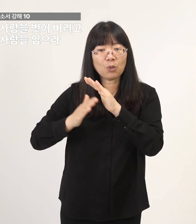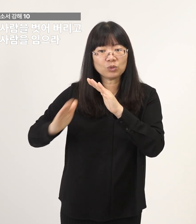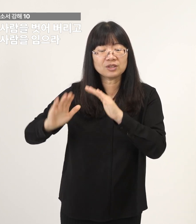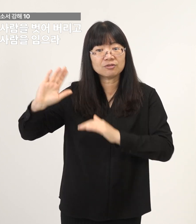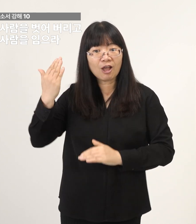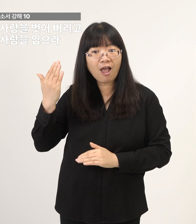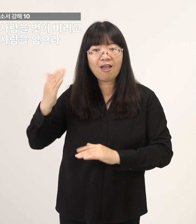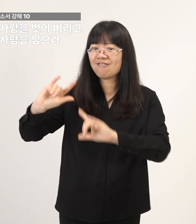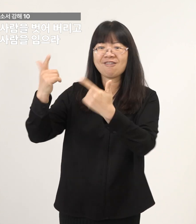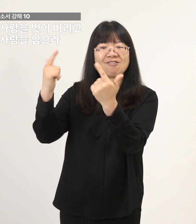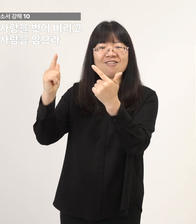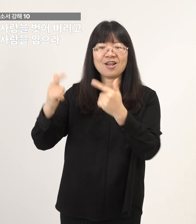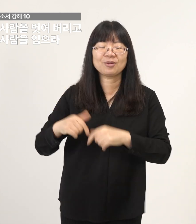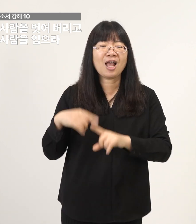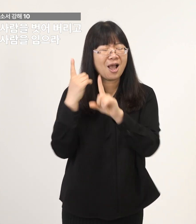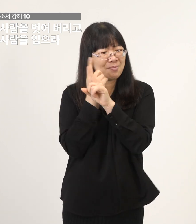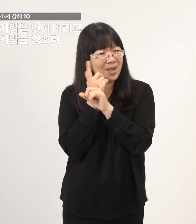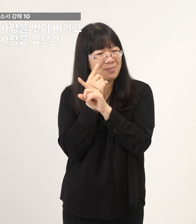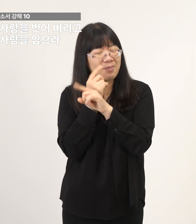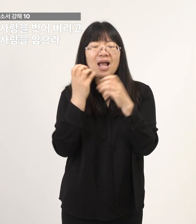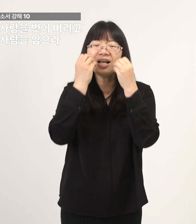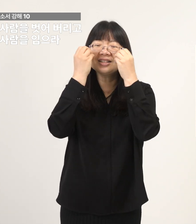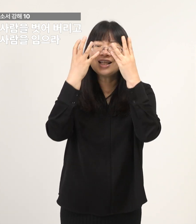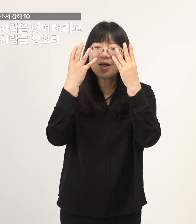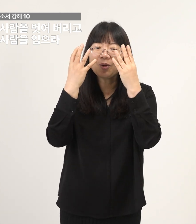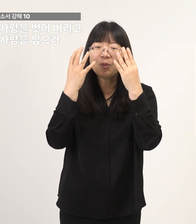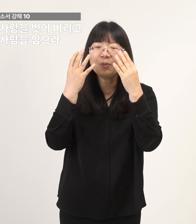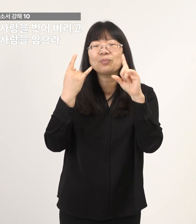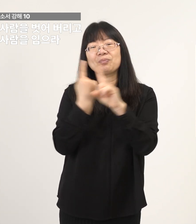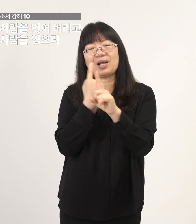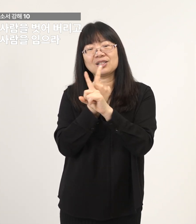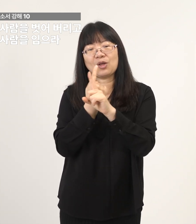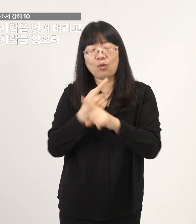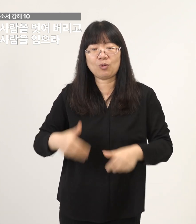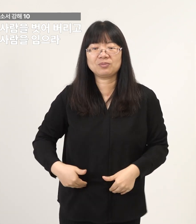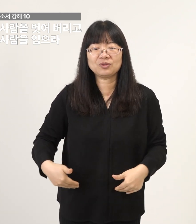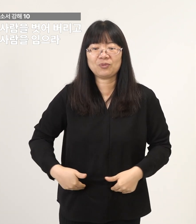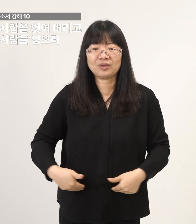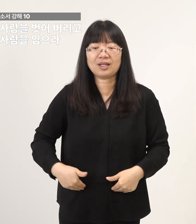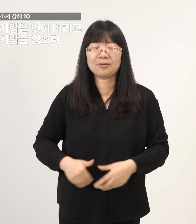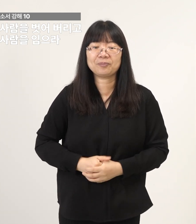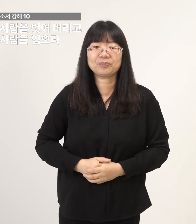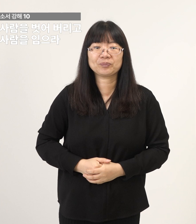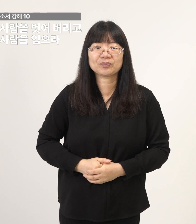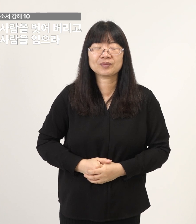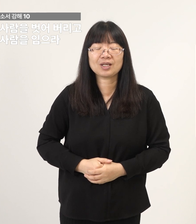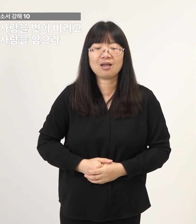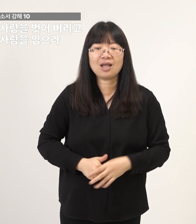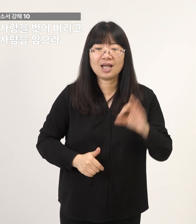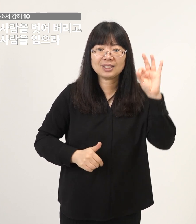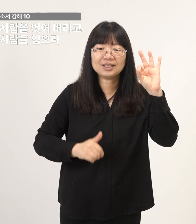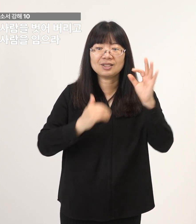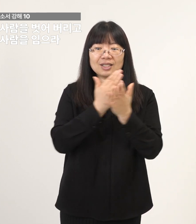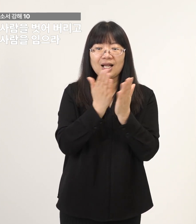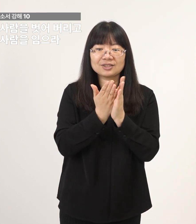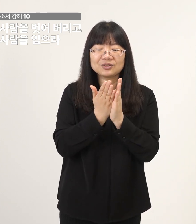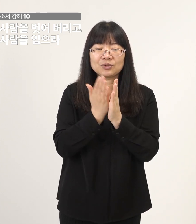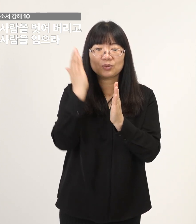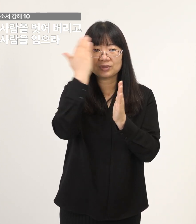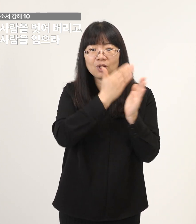아니듯이 우리는 매일매일 새로워질 수밖에 없어요. 자, 이 얘기를 10가지로 제가 정리를